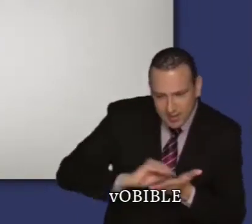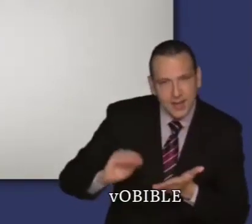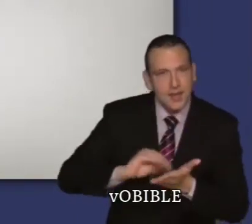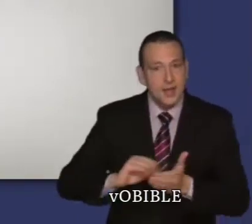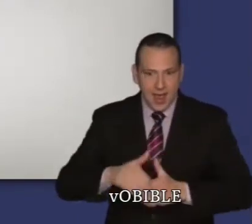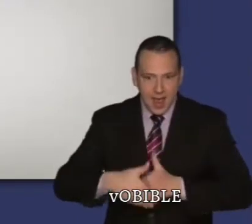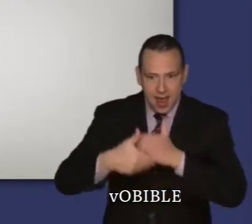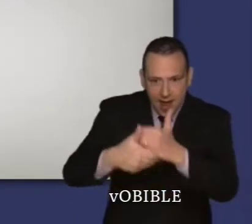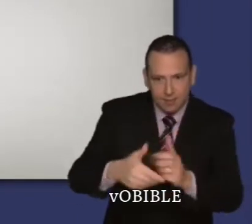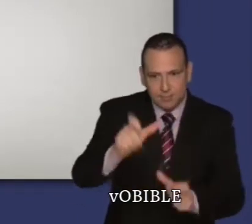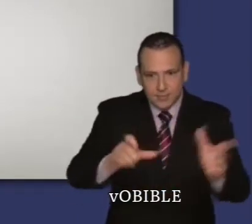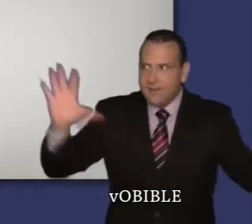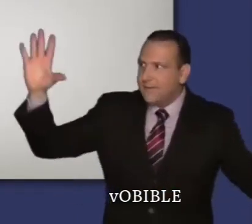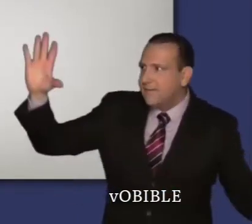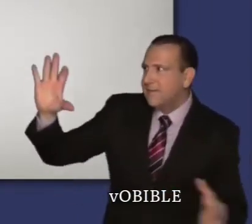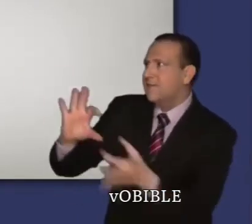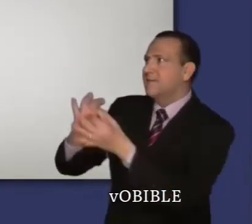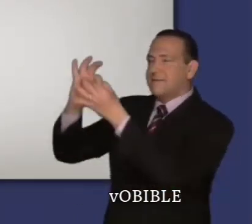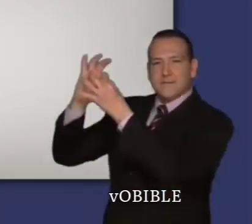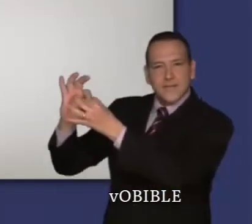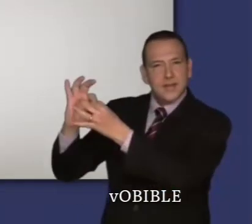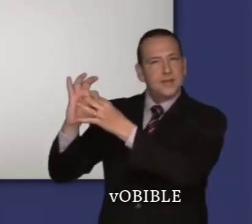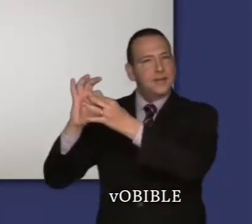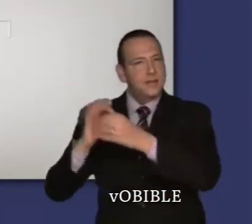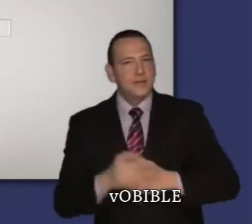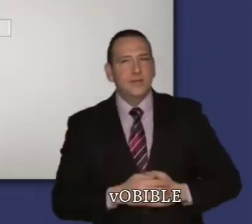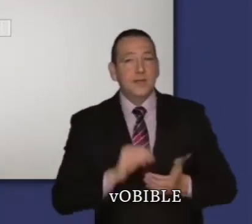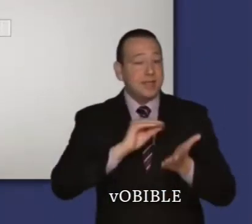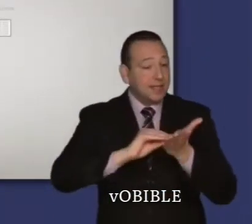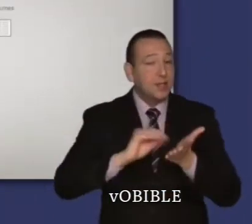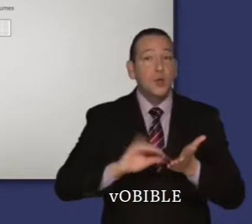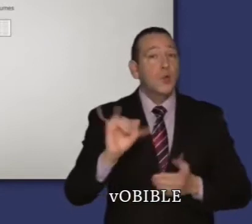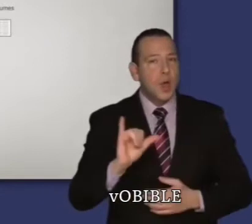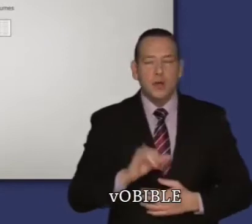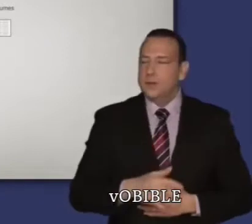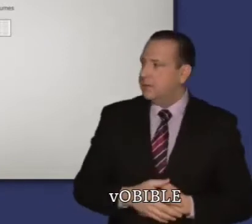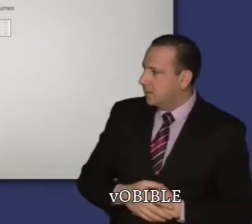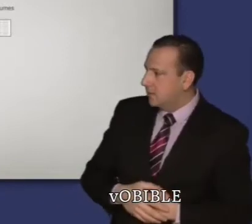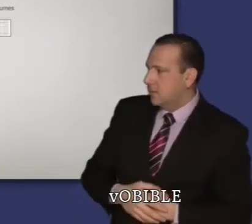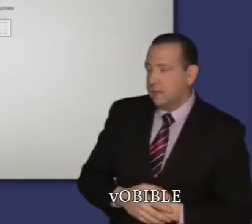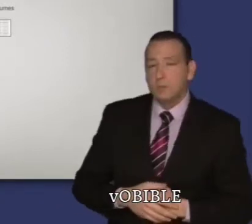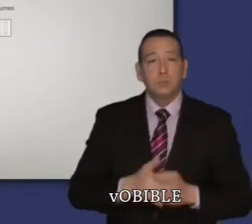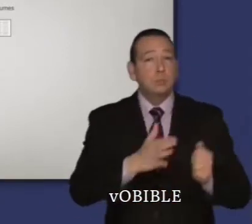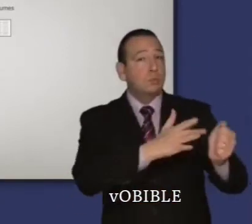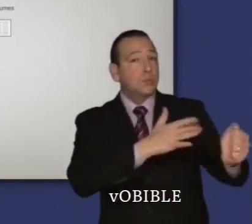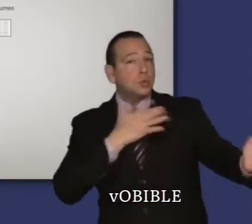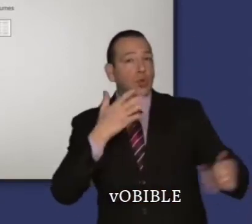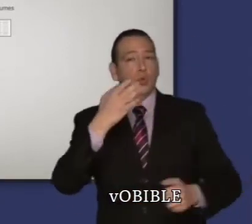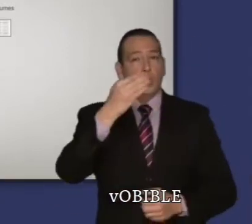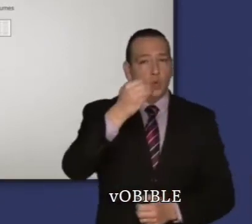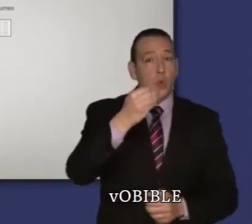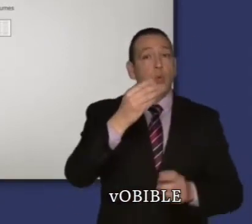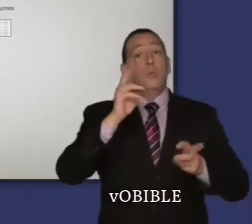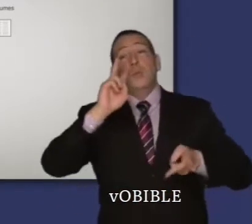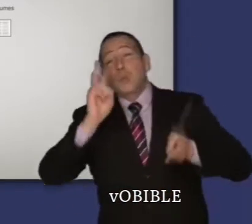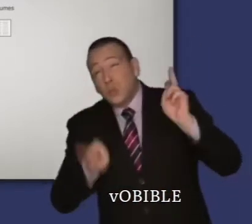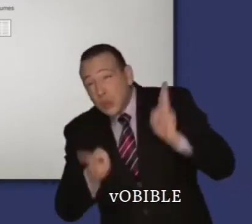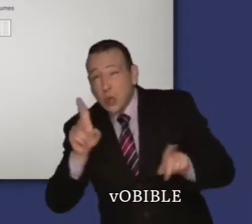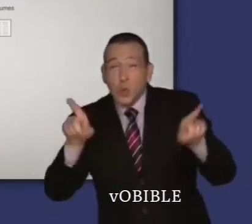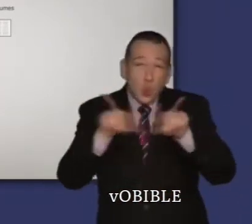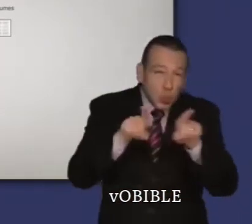qu'on appelle le Pentateuque, ainsi que le livre de Job, le psaume 90 et peut-être aussi le psaume